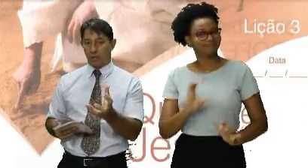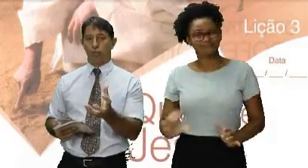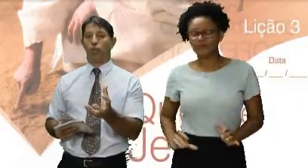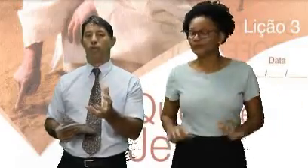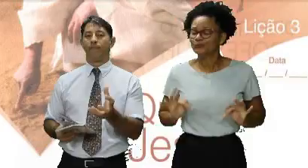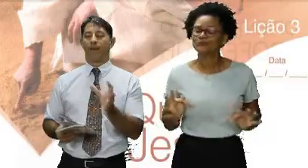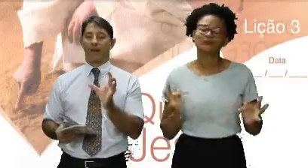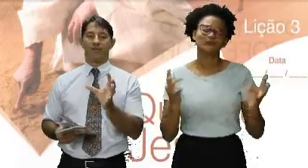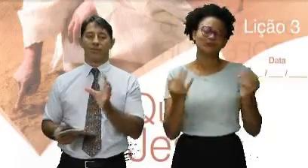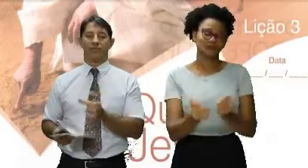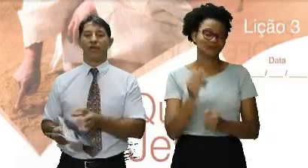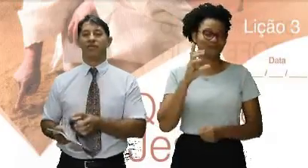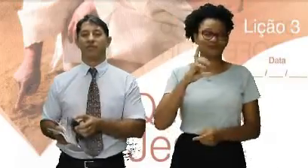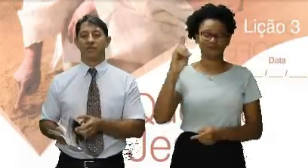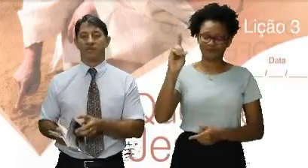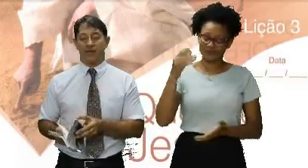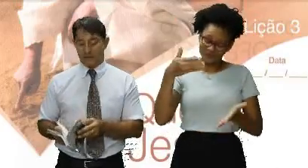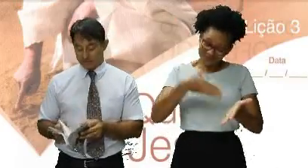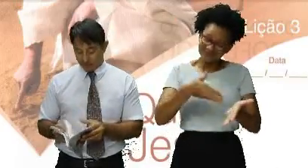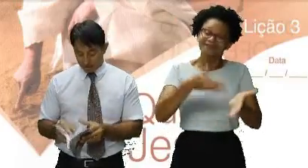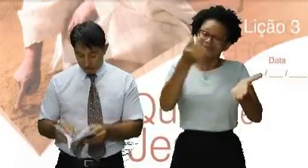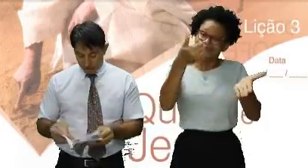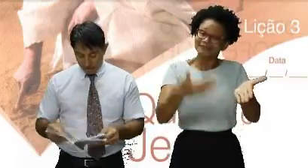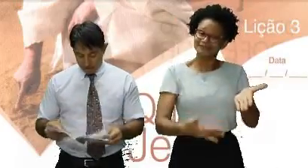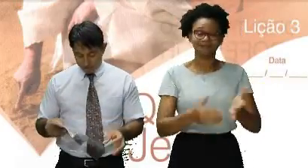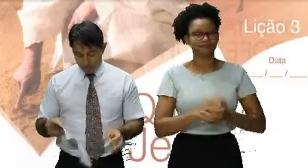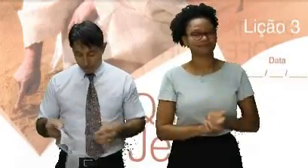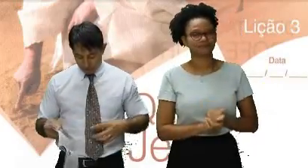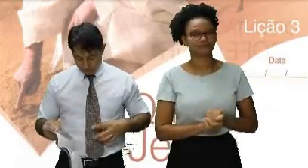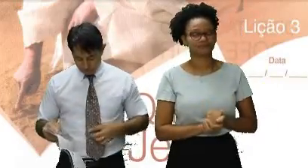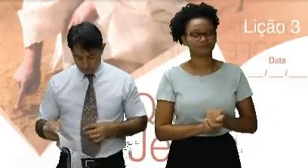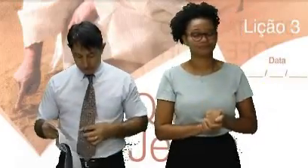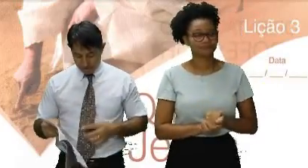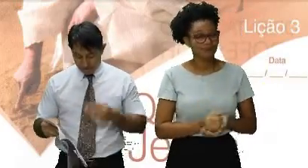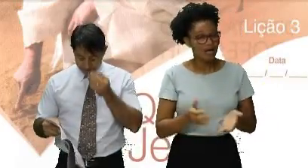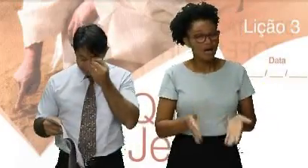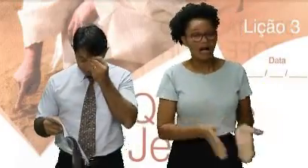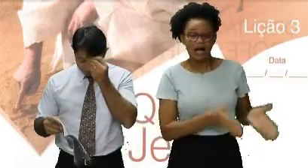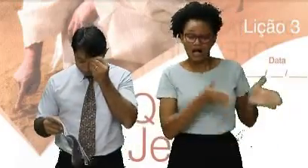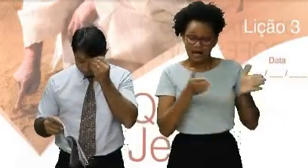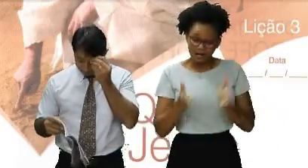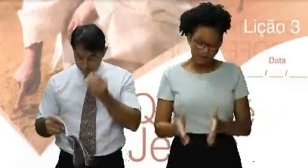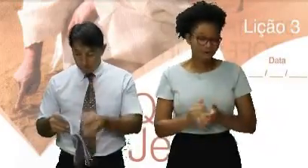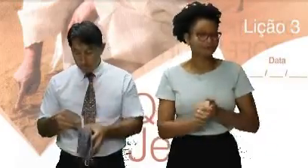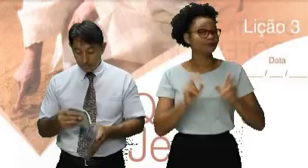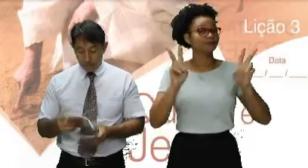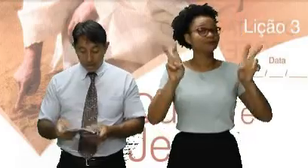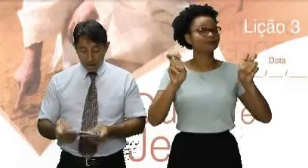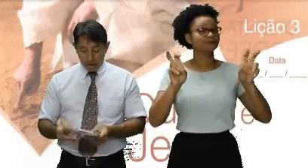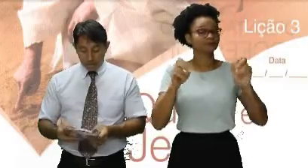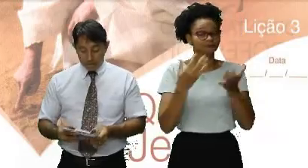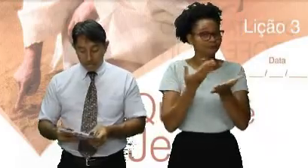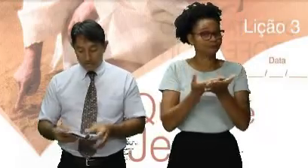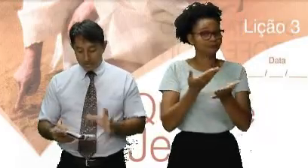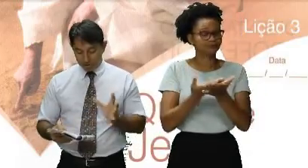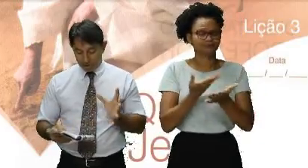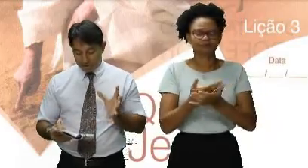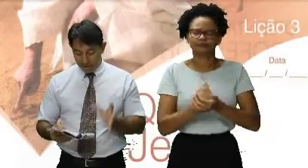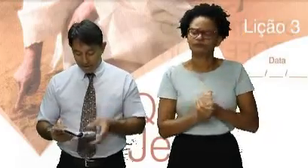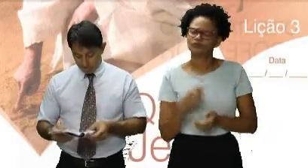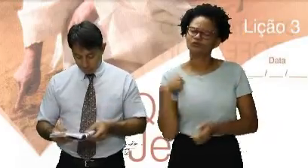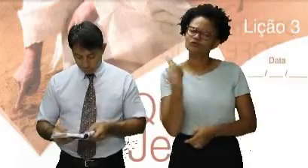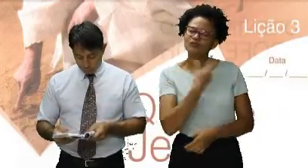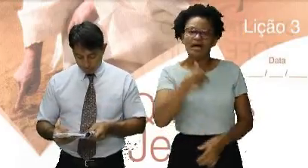reconcilia tudo. É isso que o versículo está dizendo. Vamos para a nossa lição. Para nós